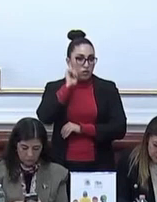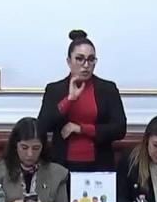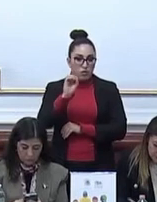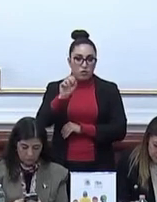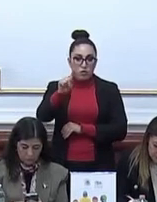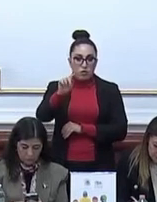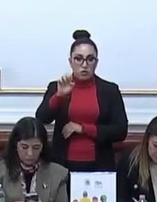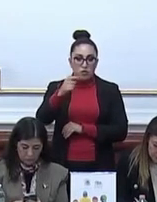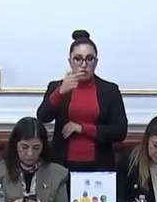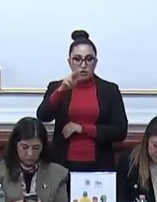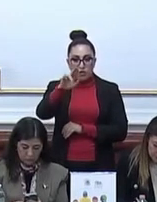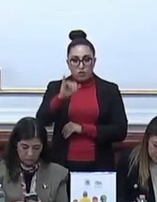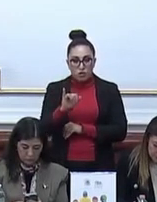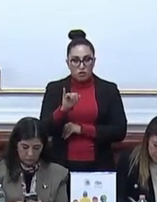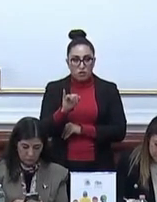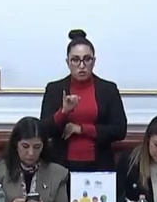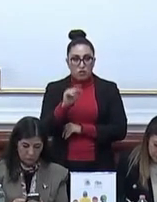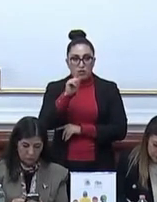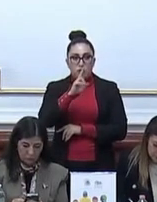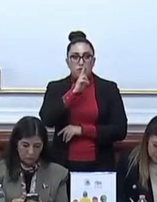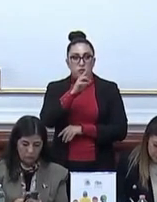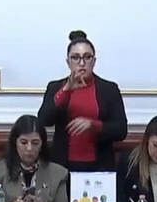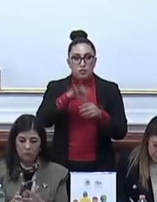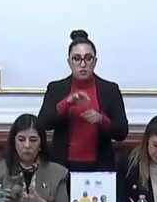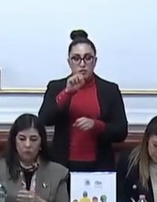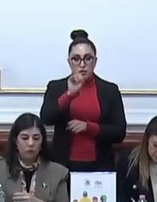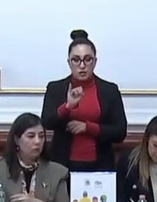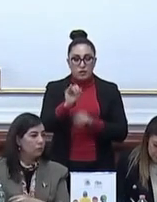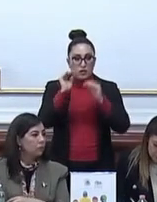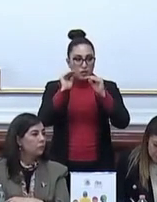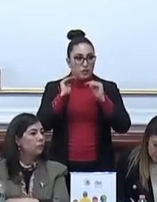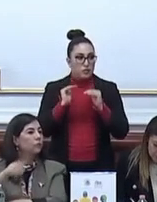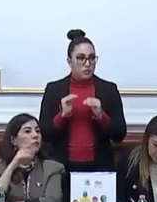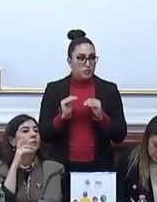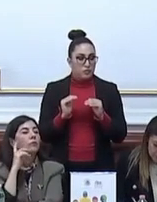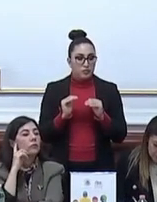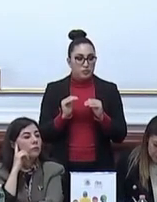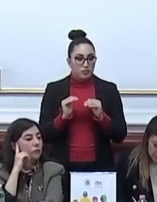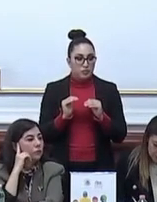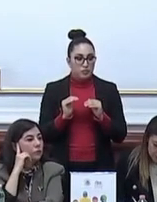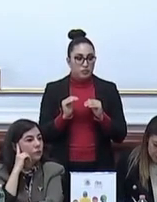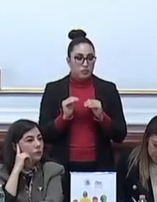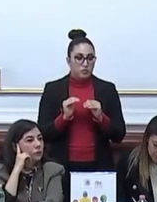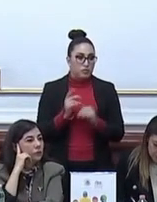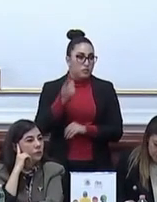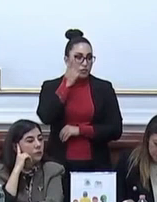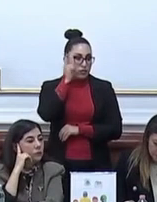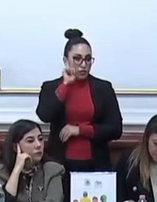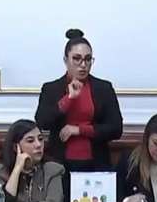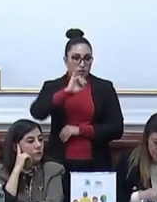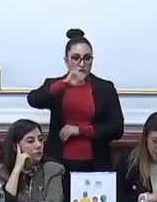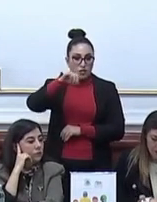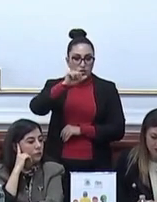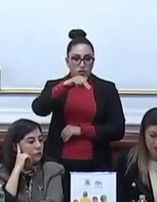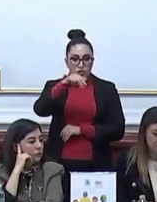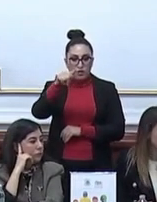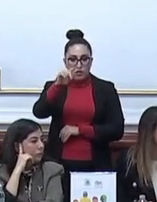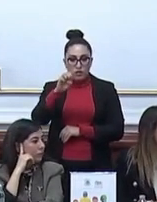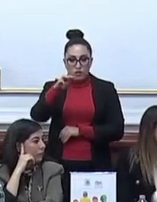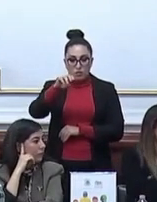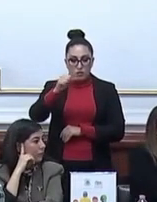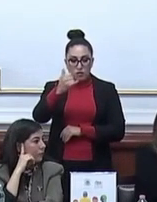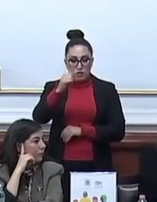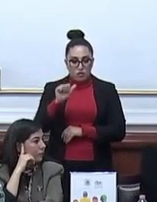Otegui. Leonor Gómez Otegui, a favor. Diputada Janet Elizabeth Guerrero